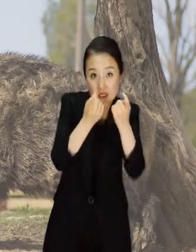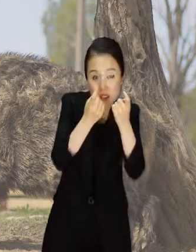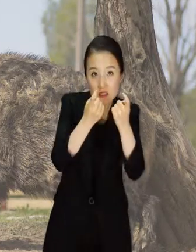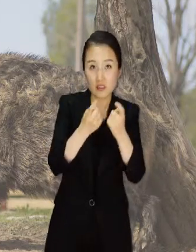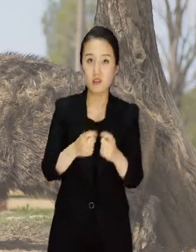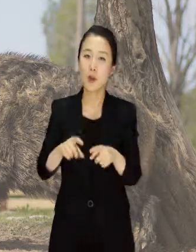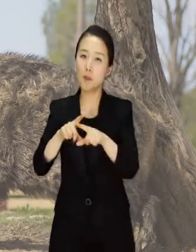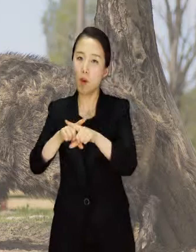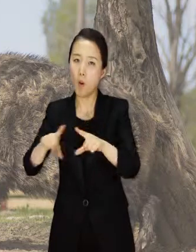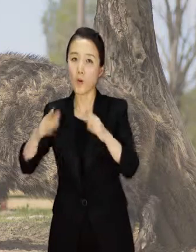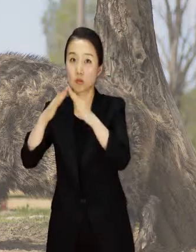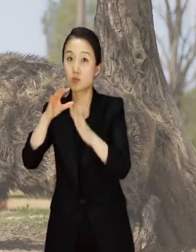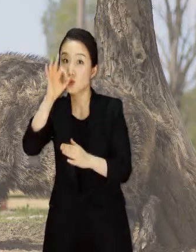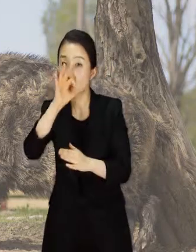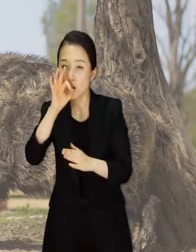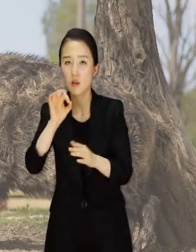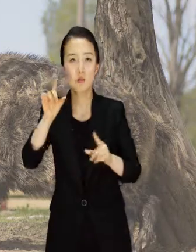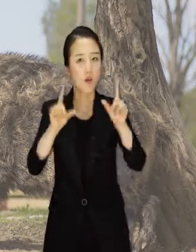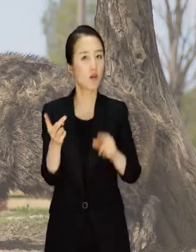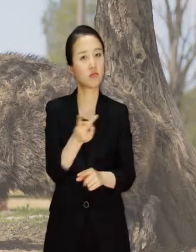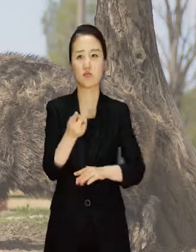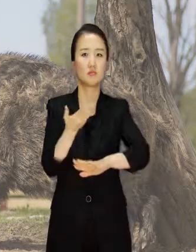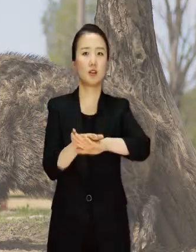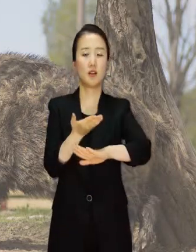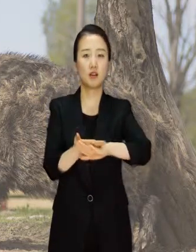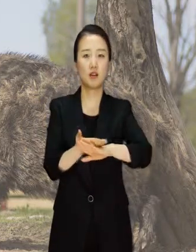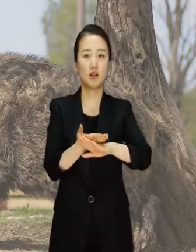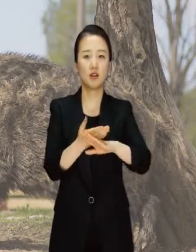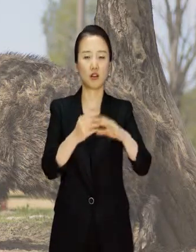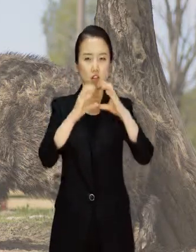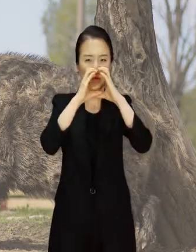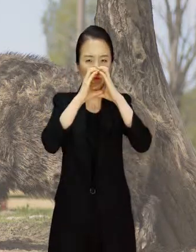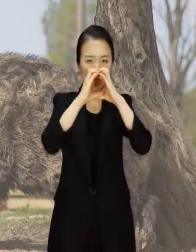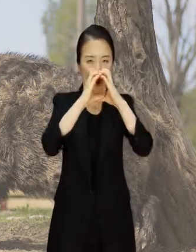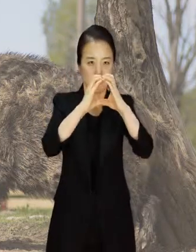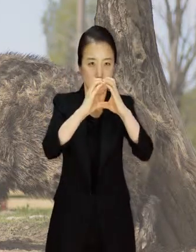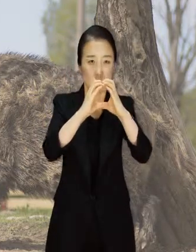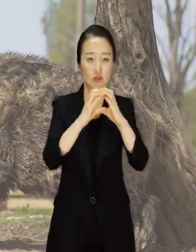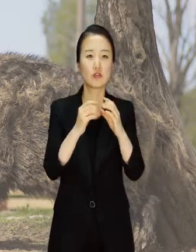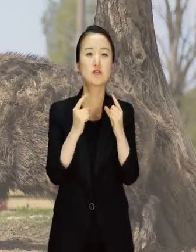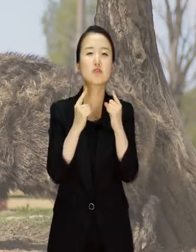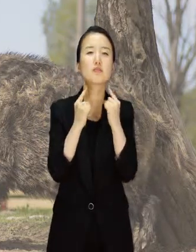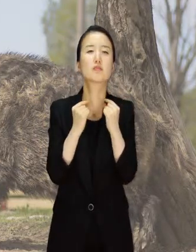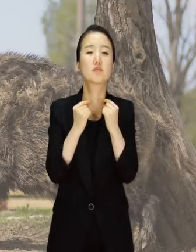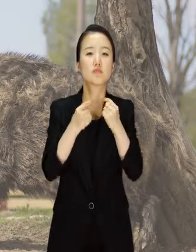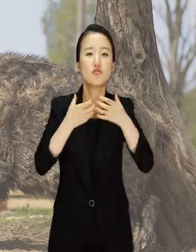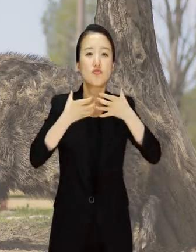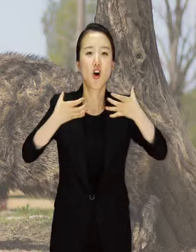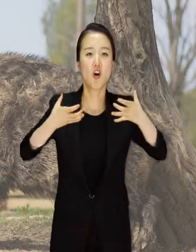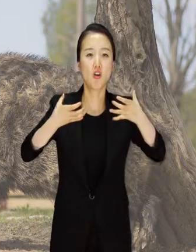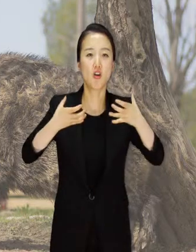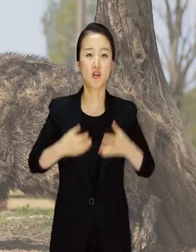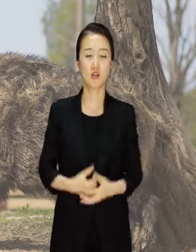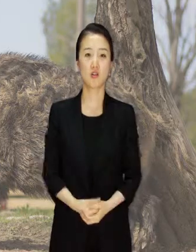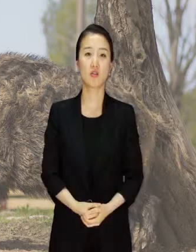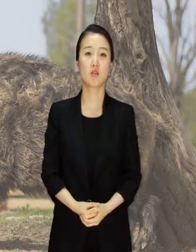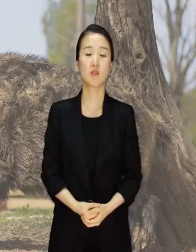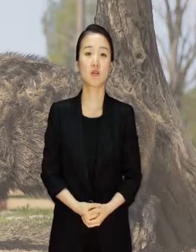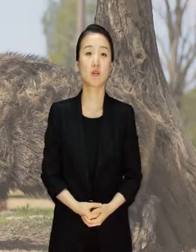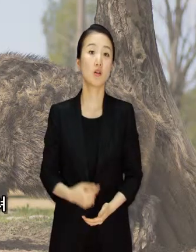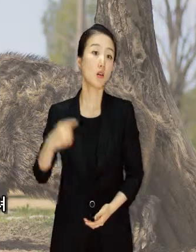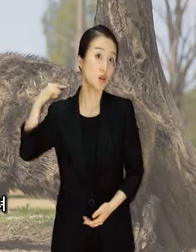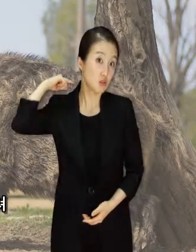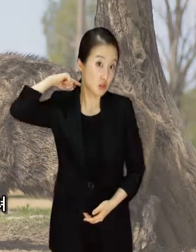멧돼지는 집돼지와 생긴 모습부터 달라. 주둥이가 무척 길고 목은 짧고